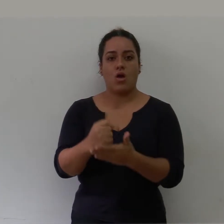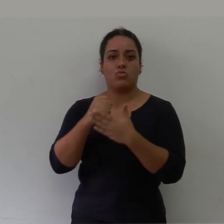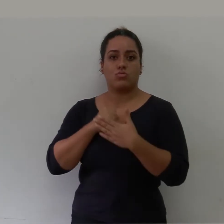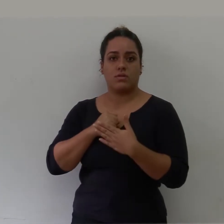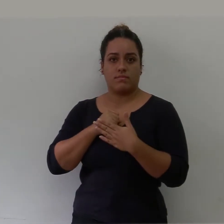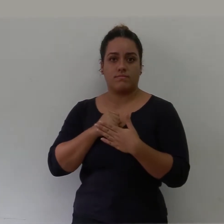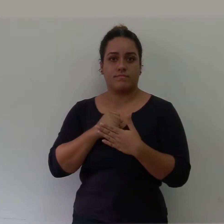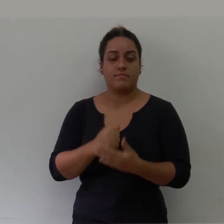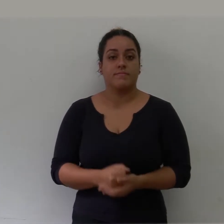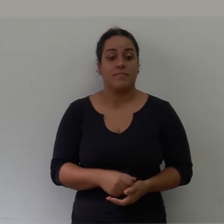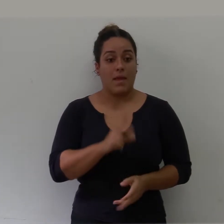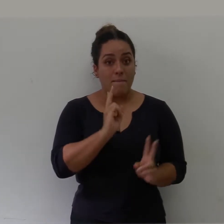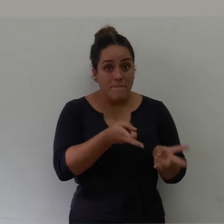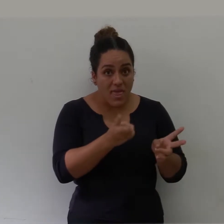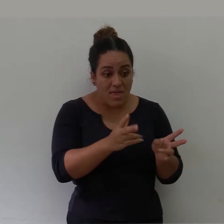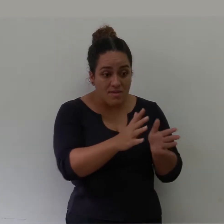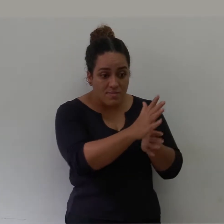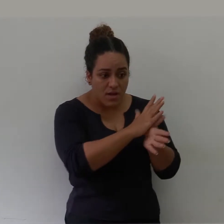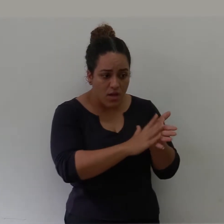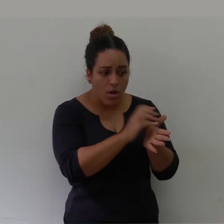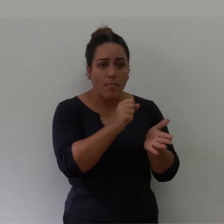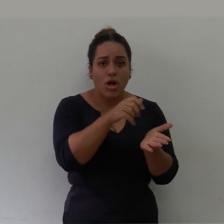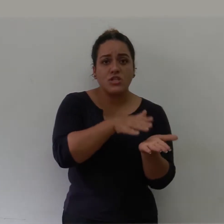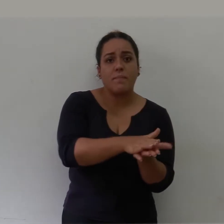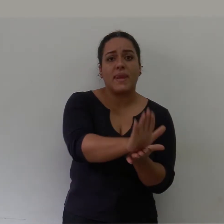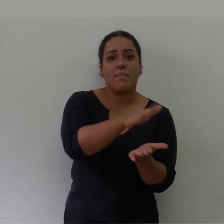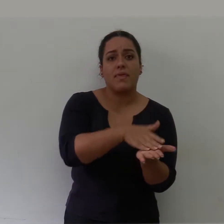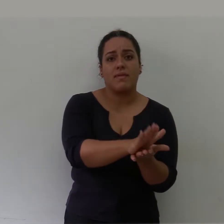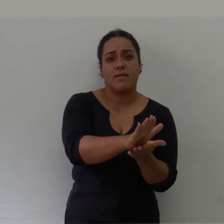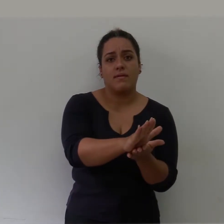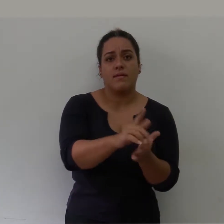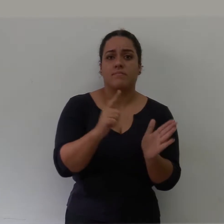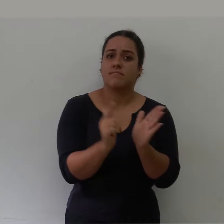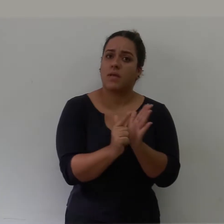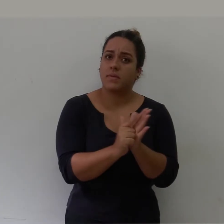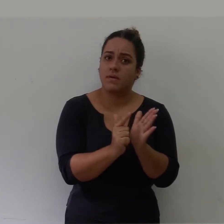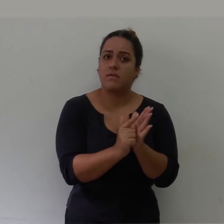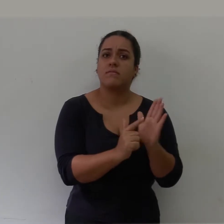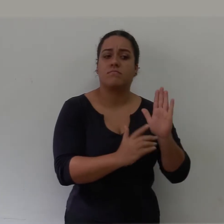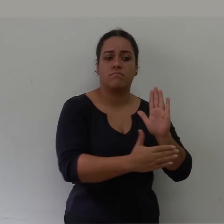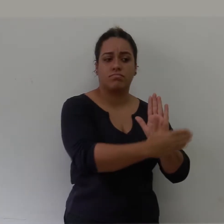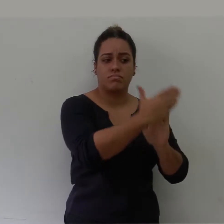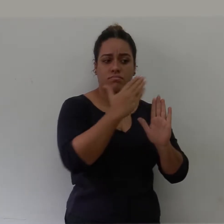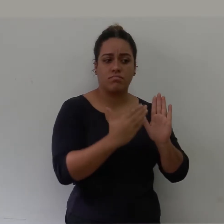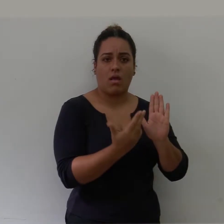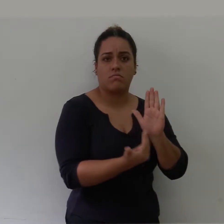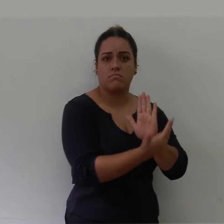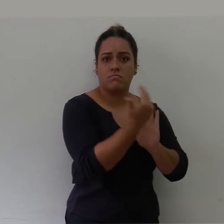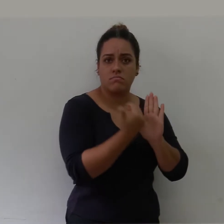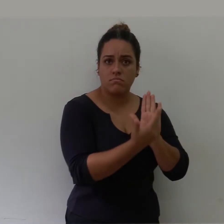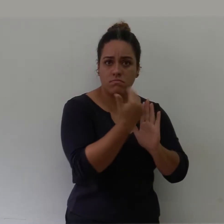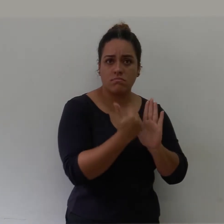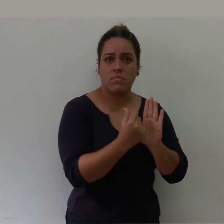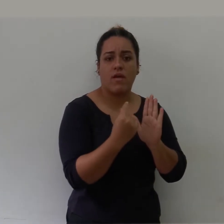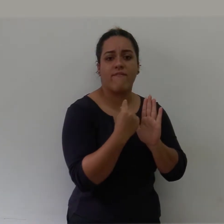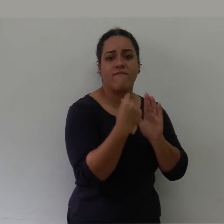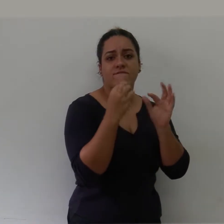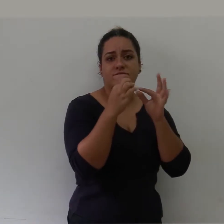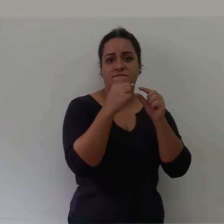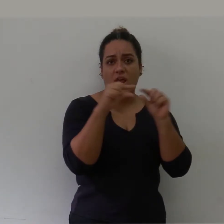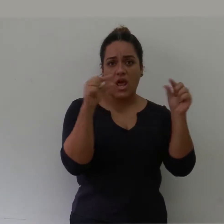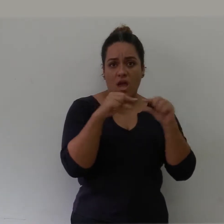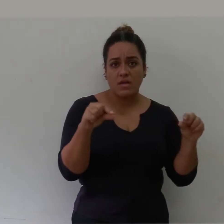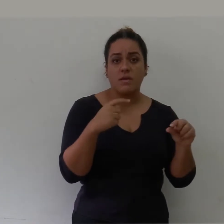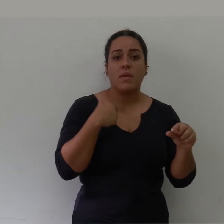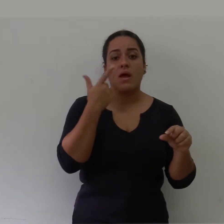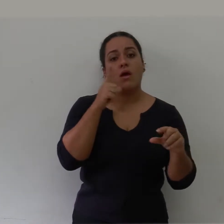ajuda. Essa mesma prancha eu posso fazer impressa, eu posso ter uma pasta de comunicação, onde eu tenho a comunicação necessária na sala